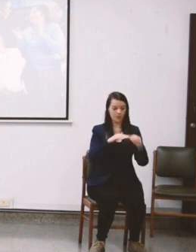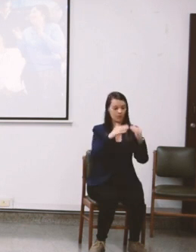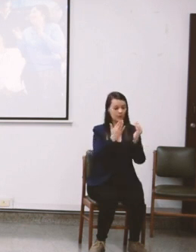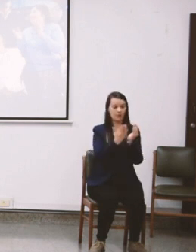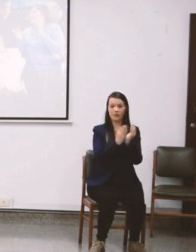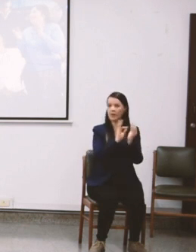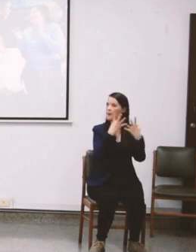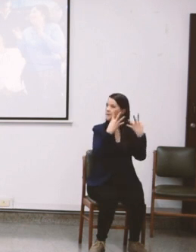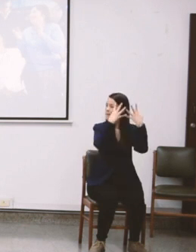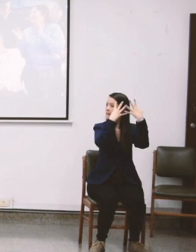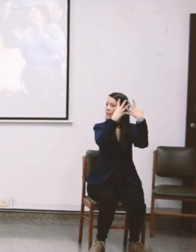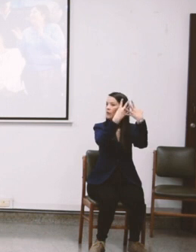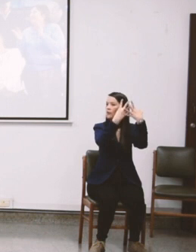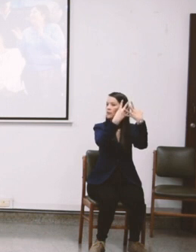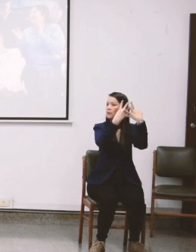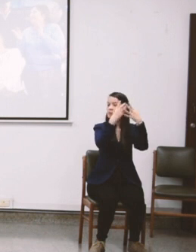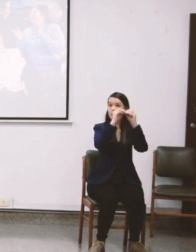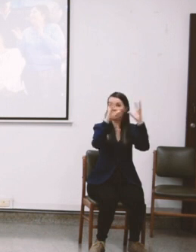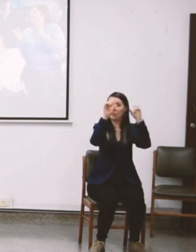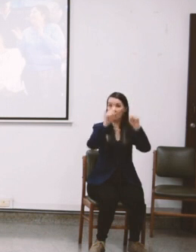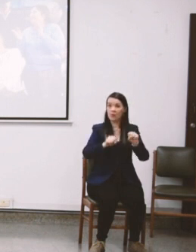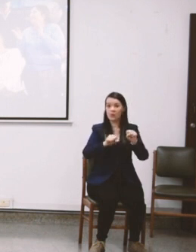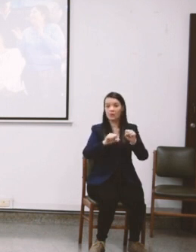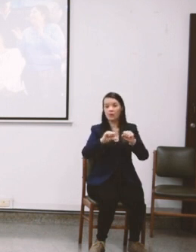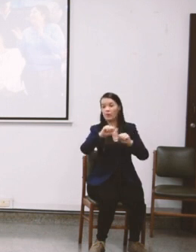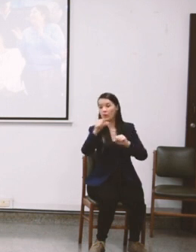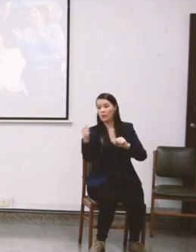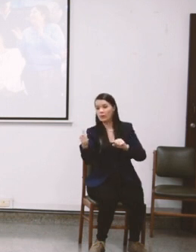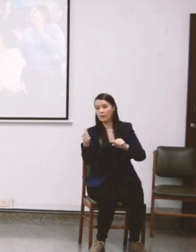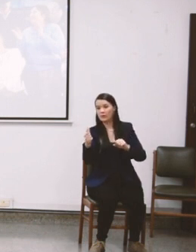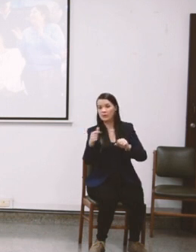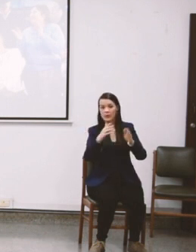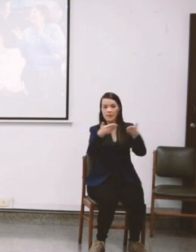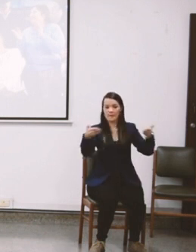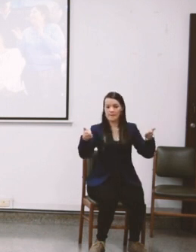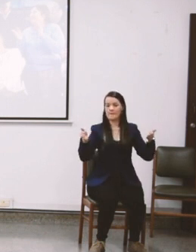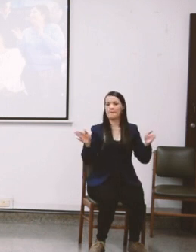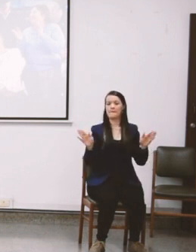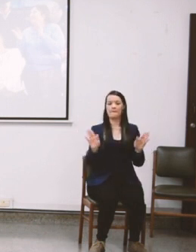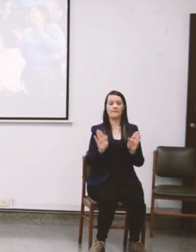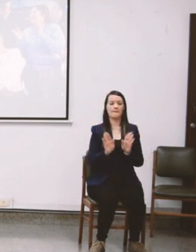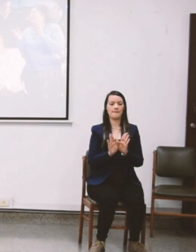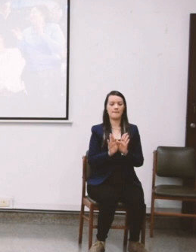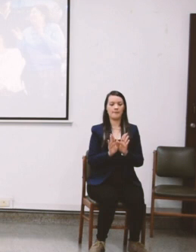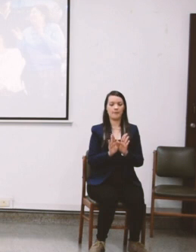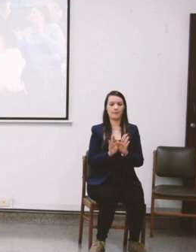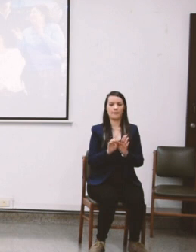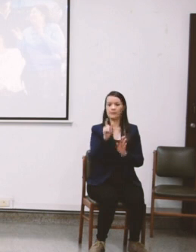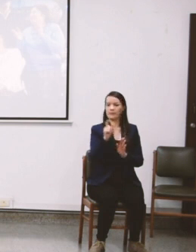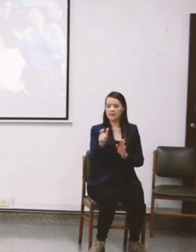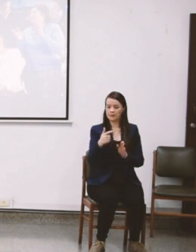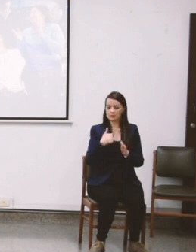conocimiento o será posible una escuela por fuera pues, de estas cárceles de cemento? ¿Cuántas vidas tenemos en nuestras